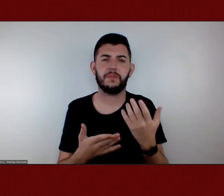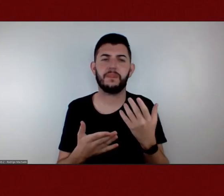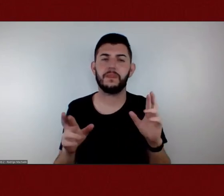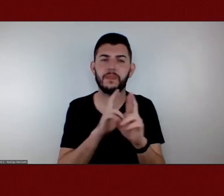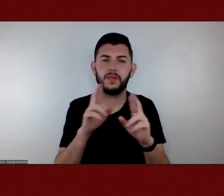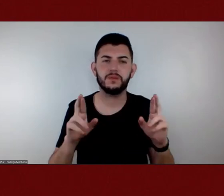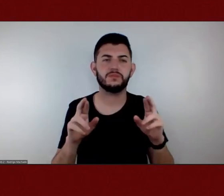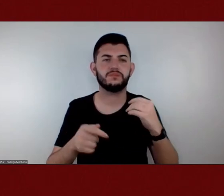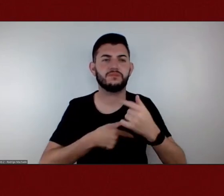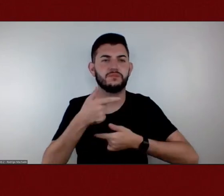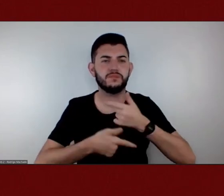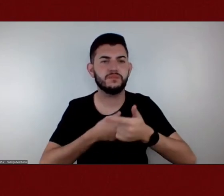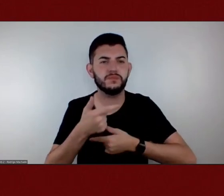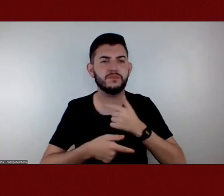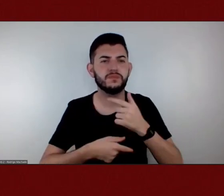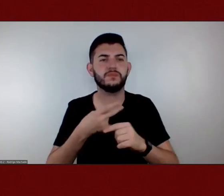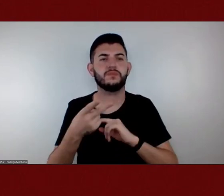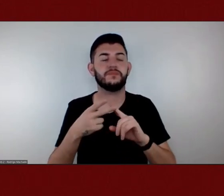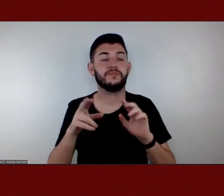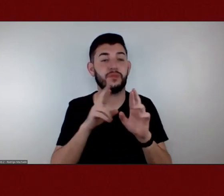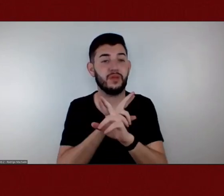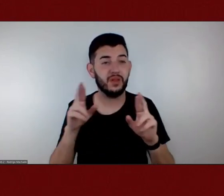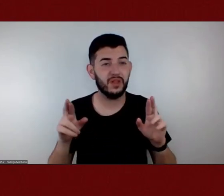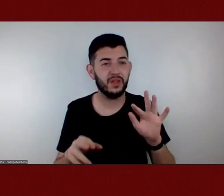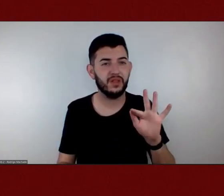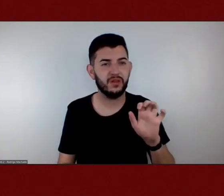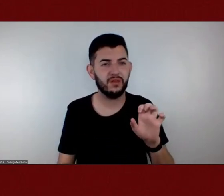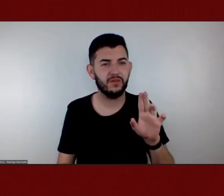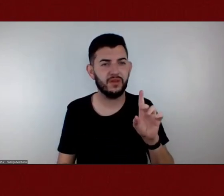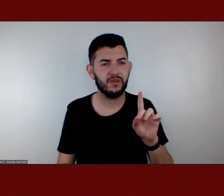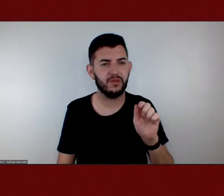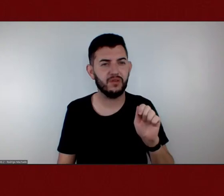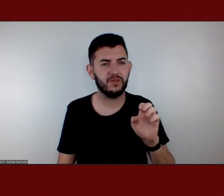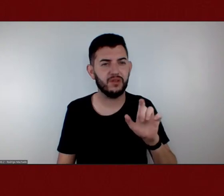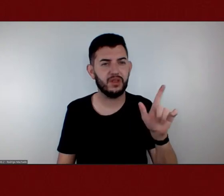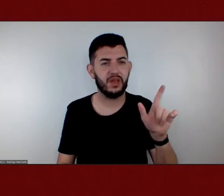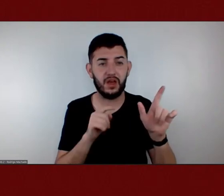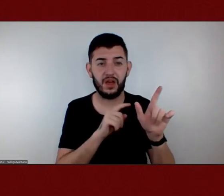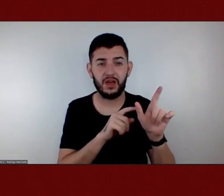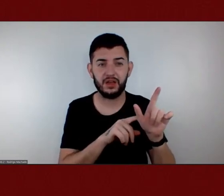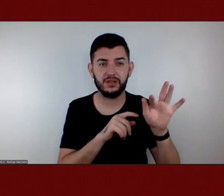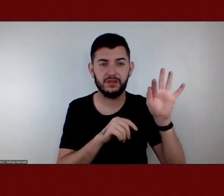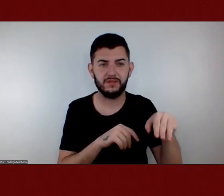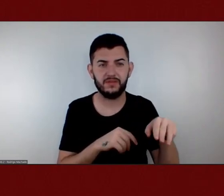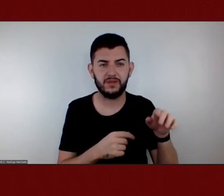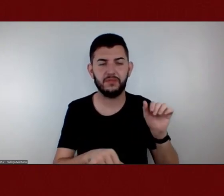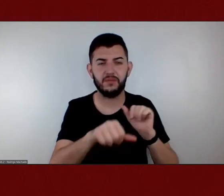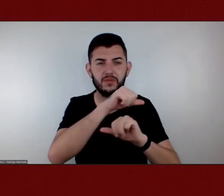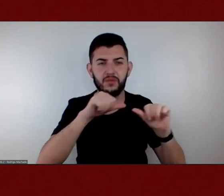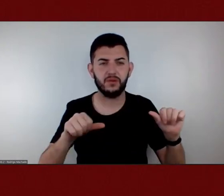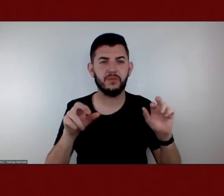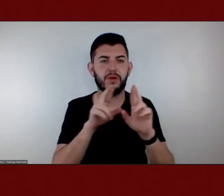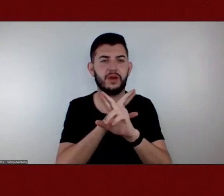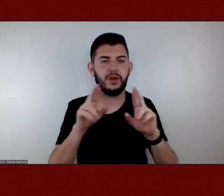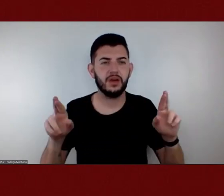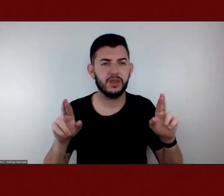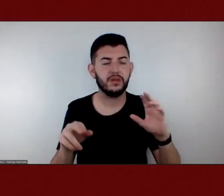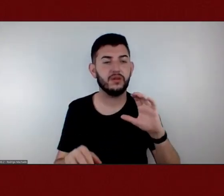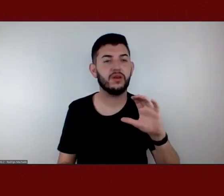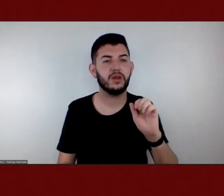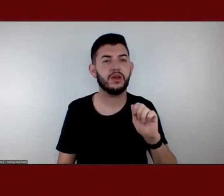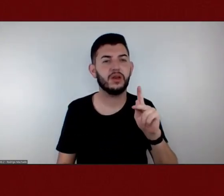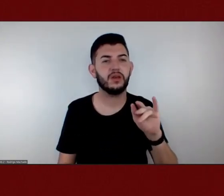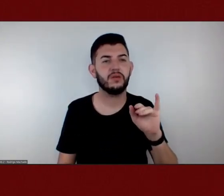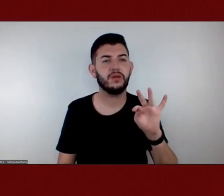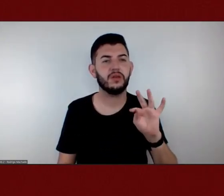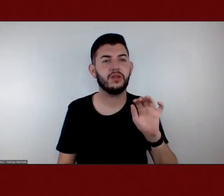eram feudais para relações capitalistas numa relação de trabalho que envolvia claramente